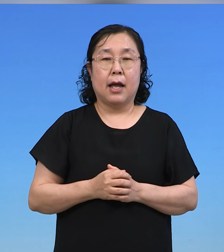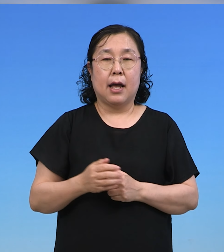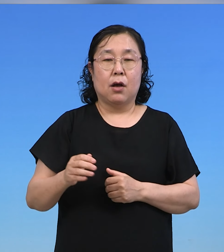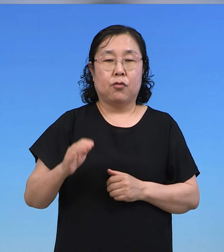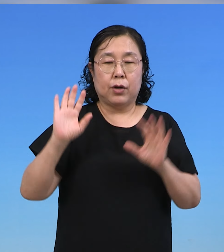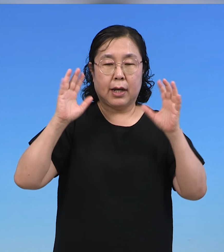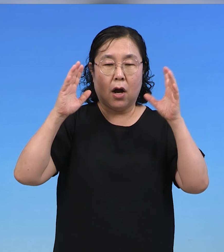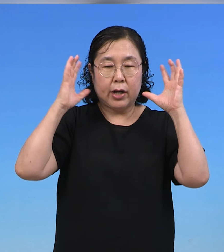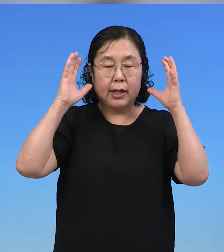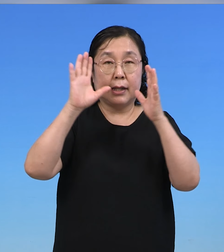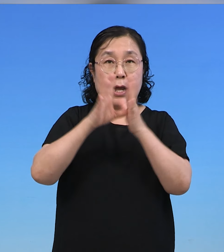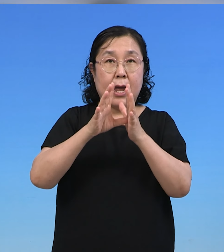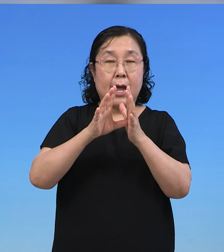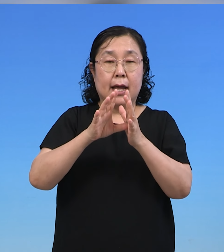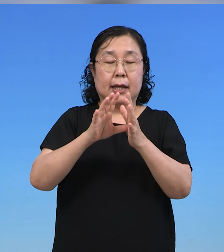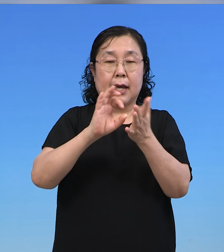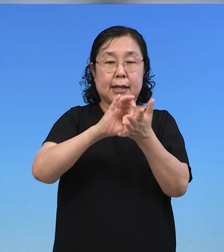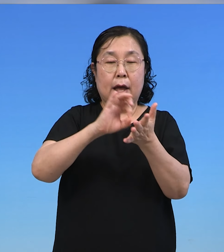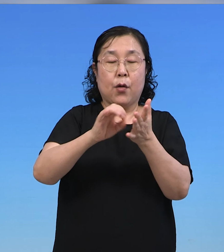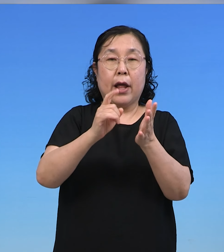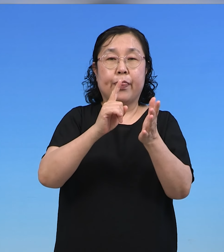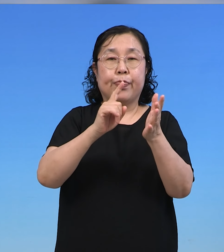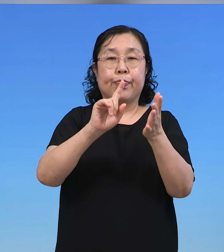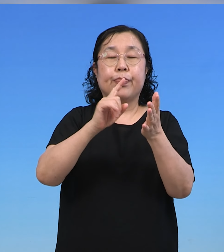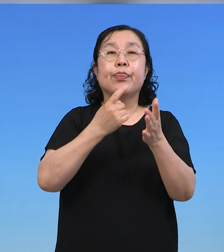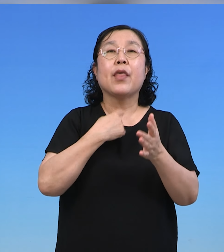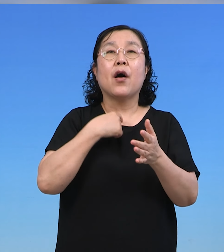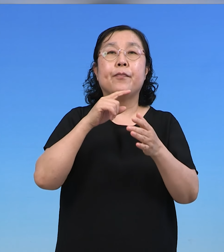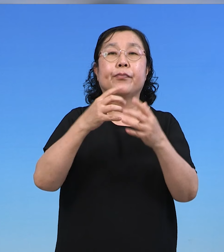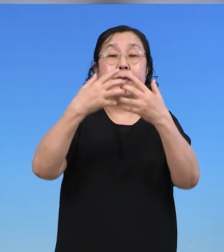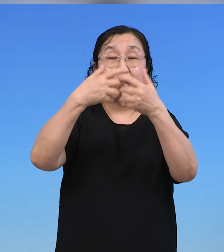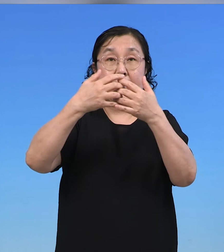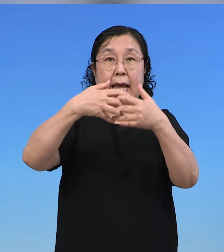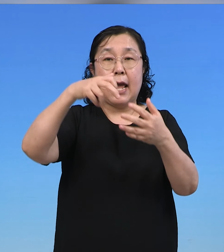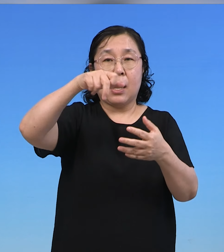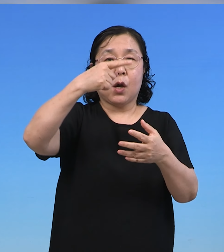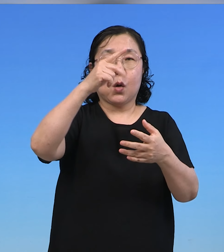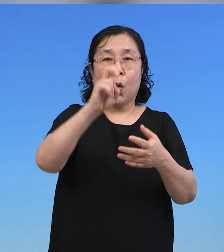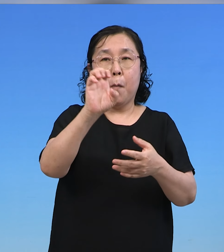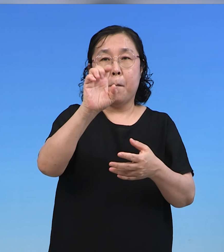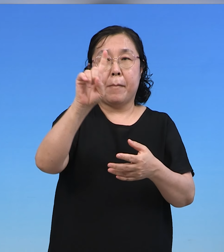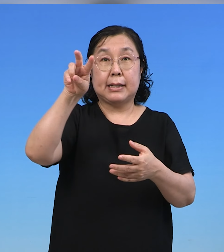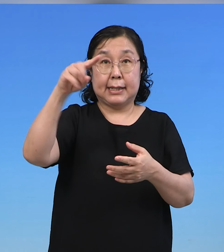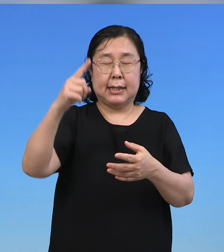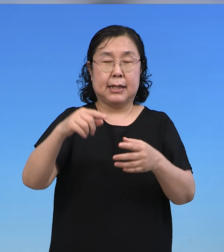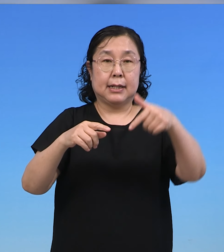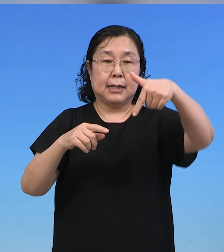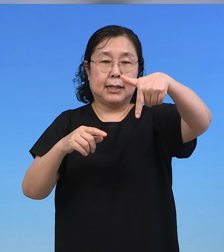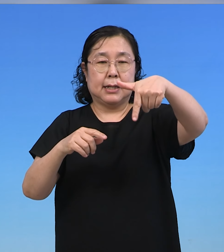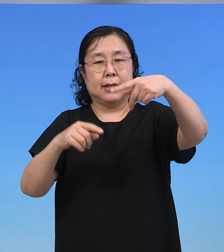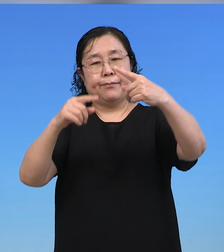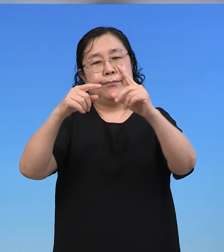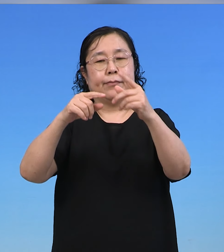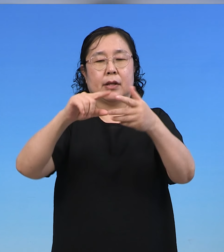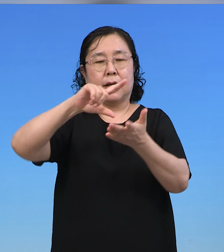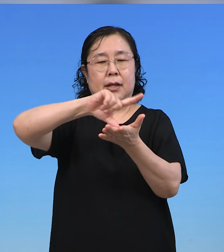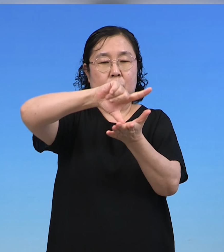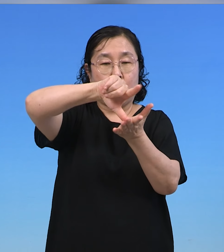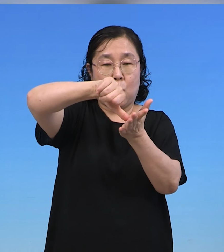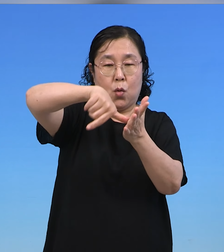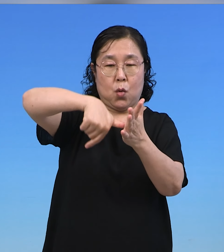다 기억하시잖아요. 그 두 다리가 있는데 한쪽 다리에는 이제 연필을 끼우고 한쪽 다리는 그 뾰족한